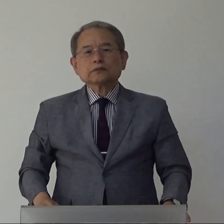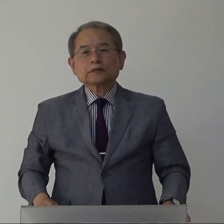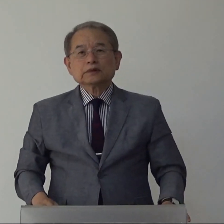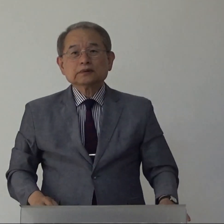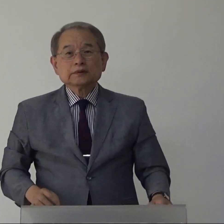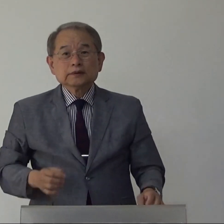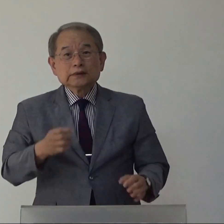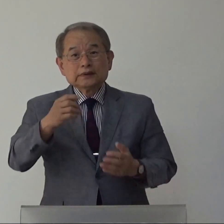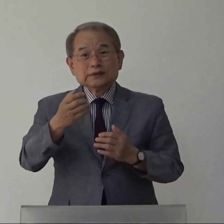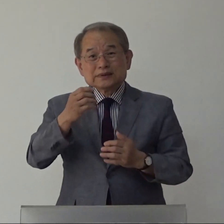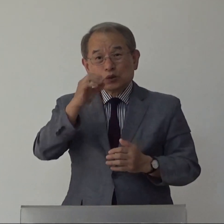그들에게 말씀하신 겁니다.